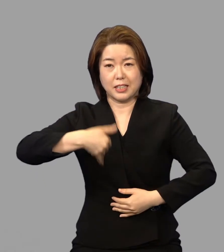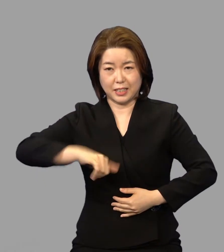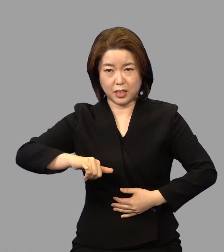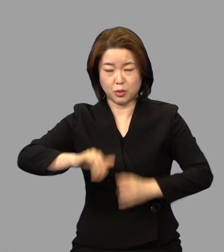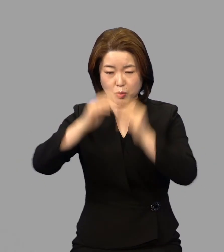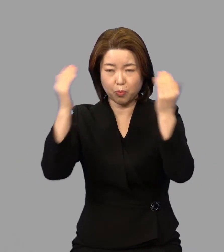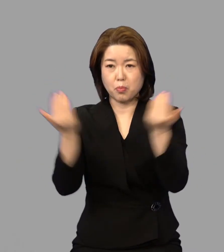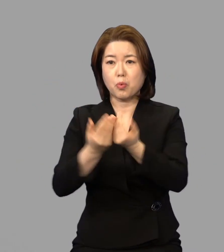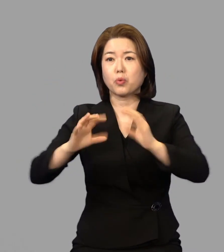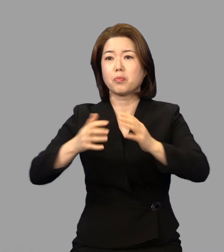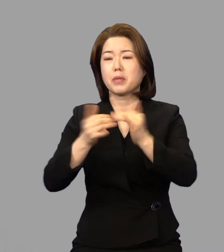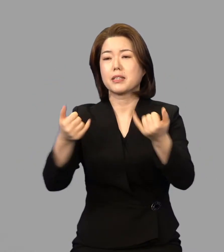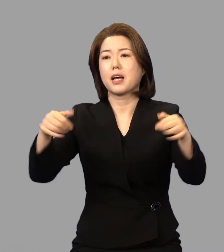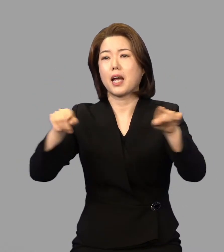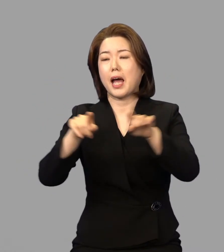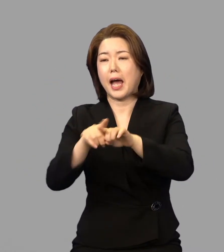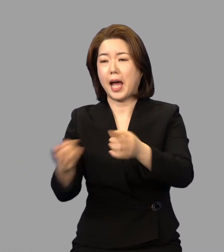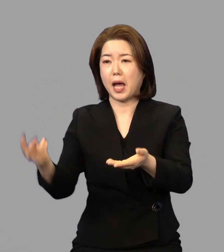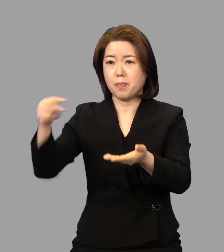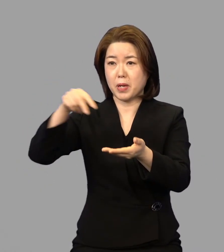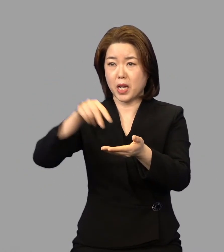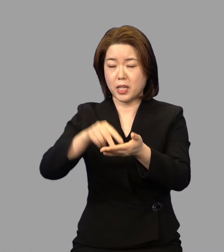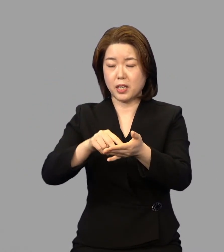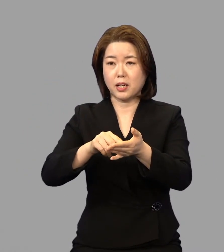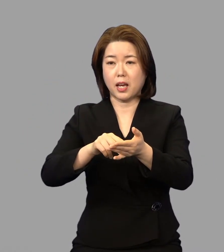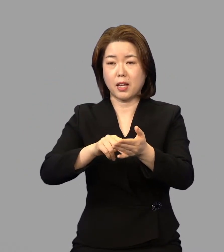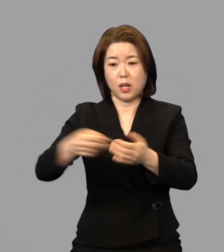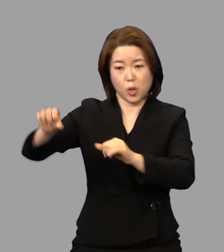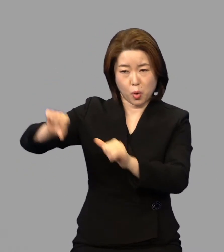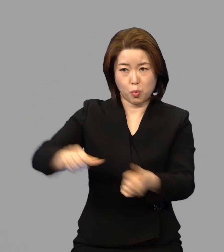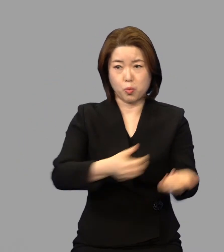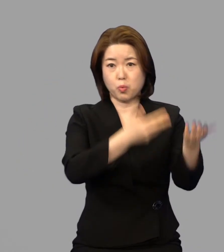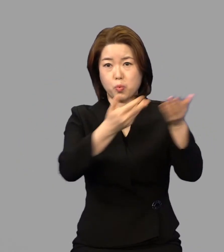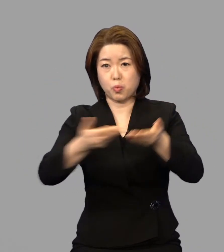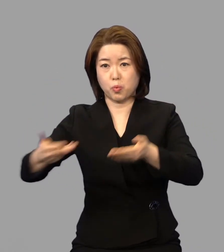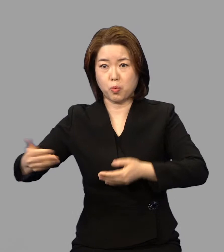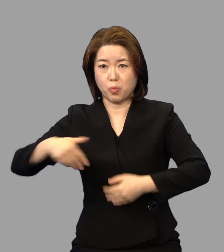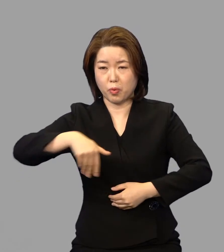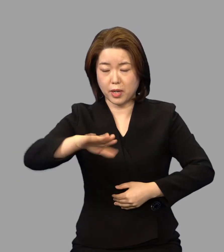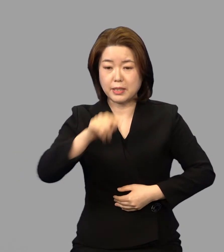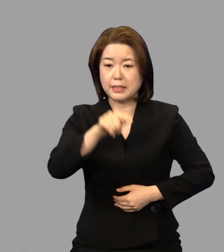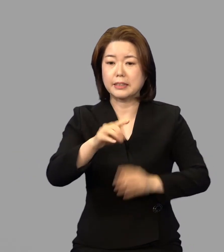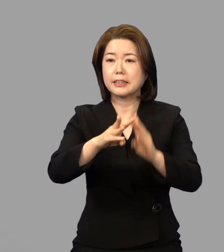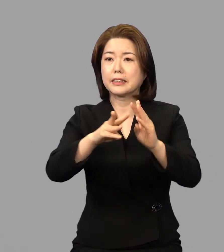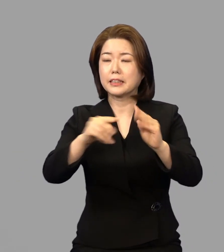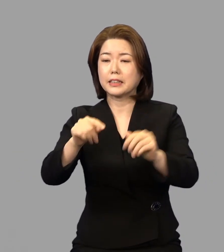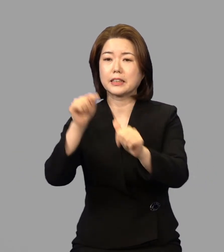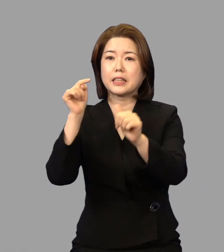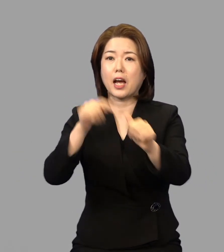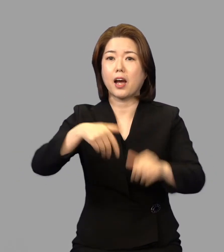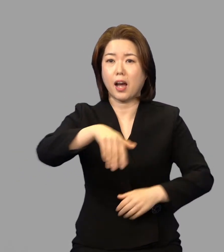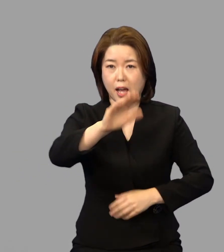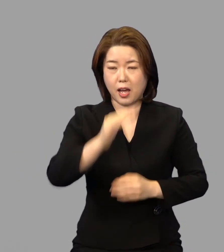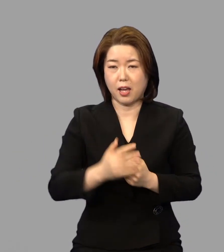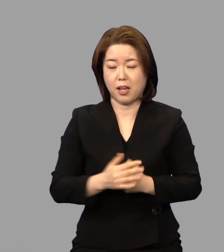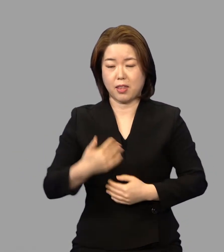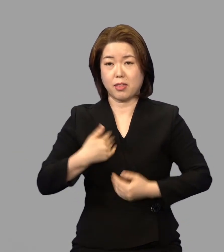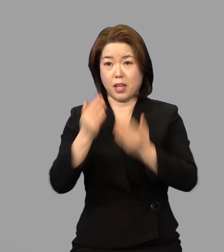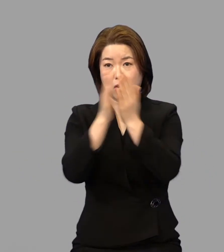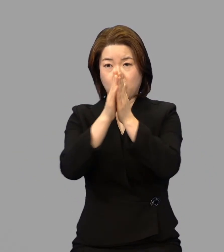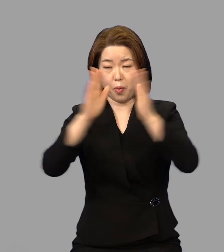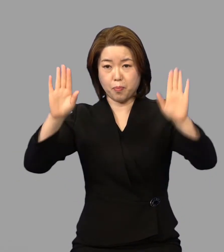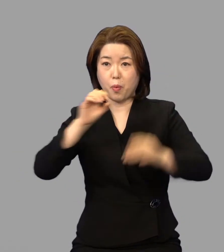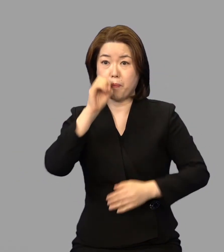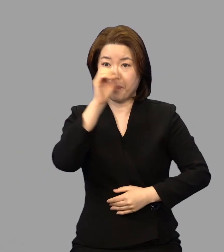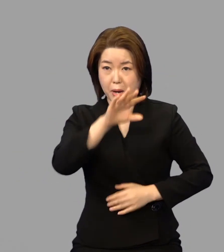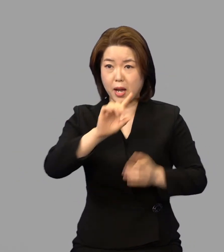함께 일어나 요단강을 건너서 내가 그들에게 주는 땅으로 가거라. 내가 모세에게 말한 대로 너희